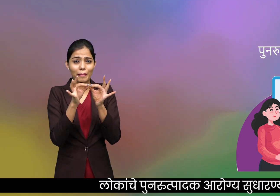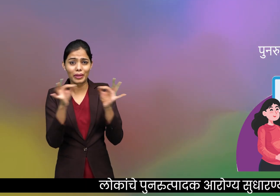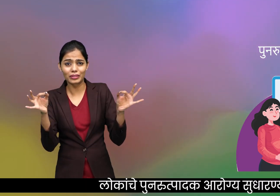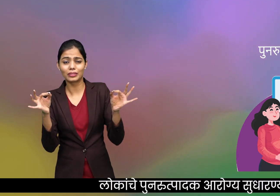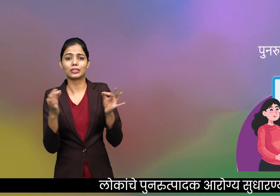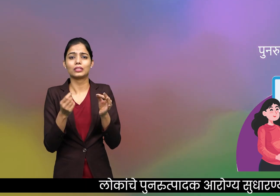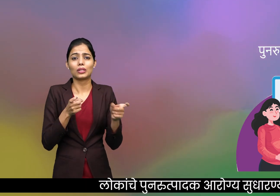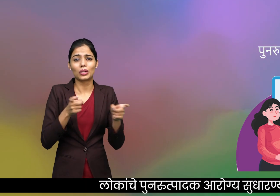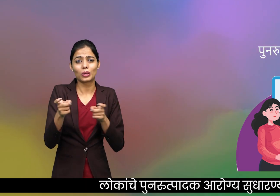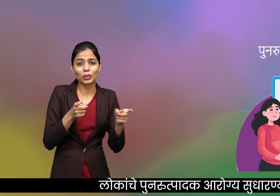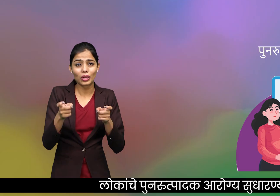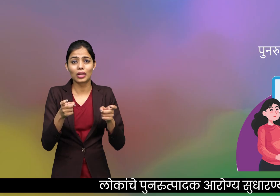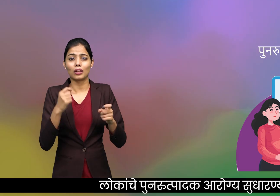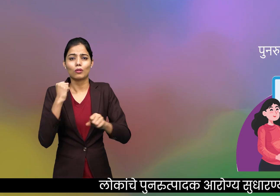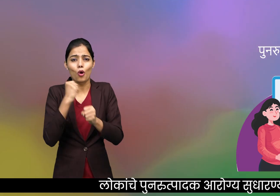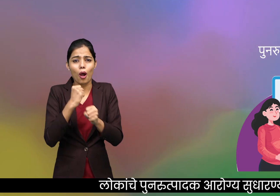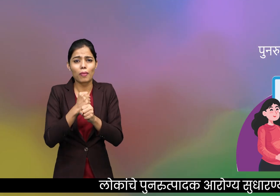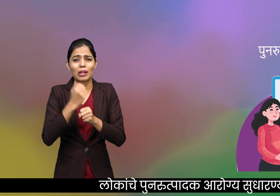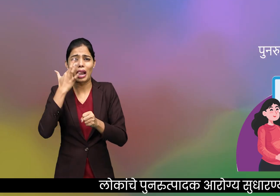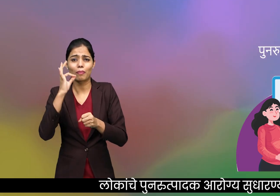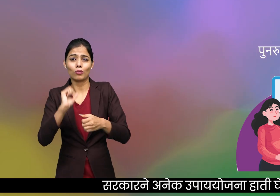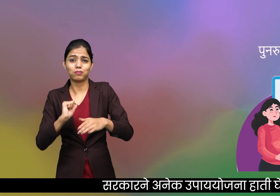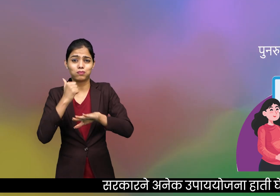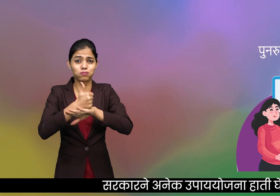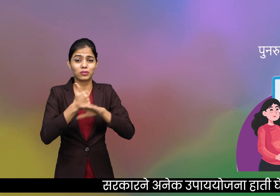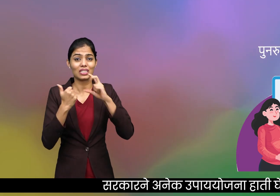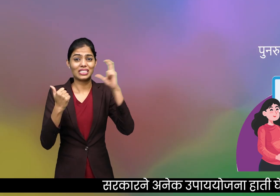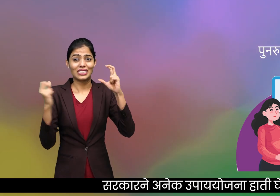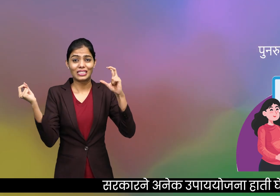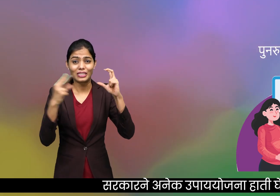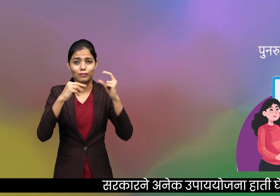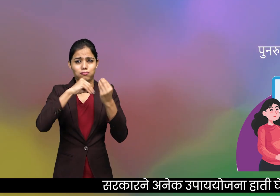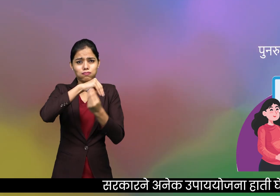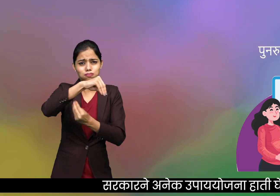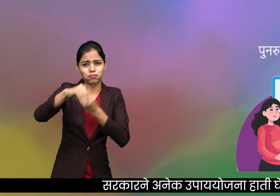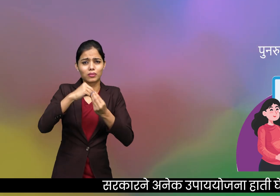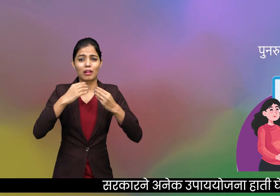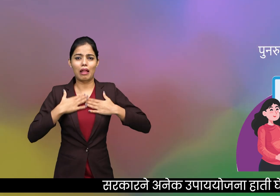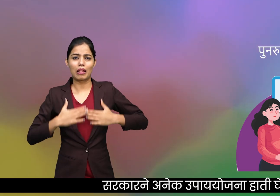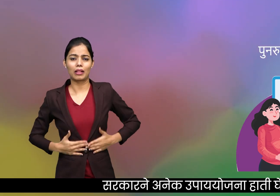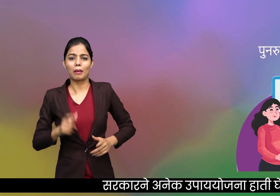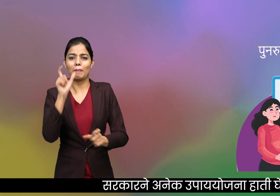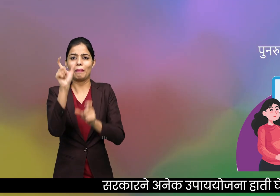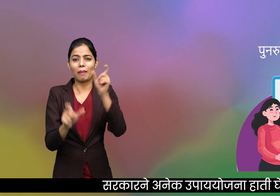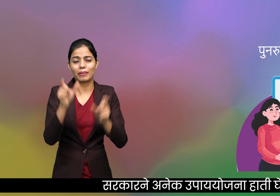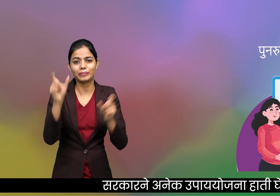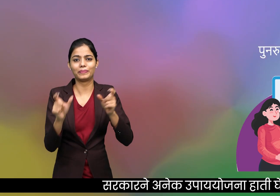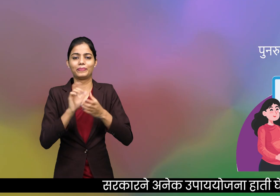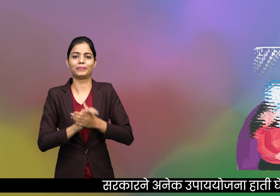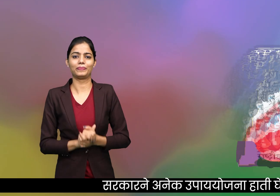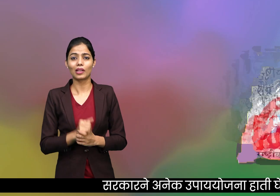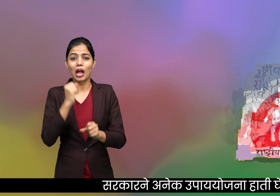लोकांचे पुनरुत्पादन आरोग्य सुधारण्यासाठी सरकारने अनेक उपाययोजना हाती घेतल्या.